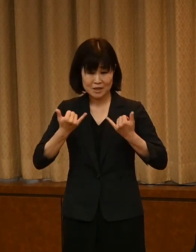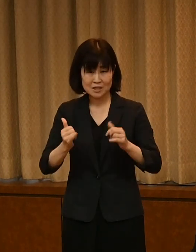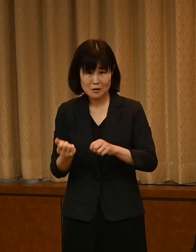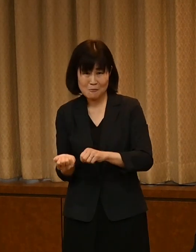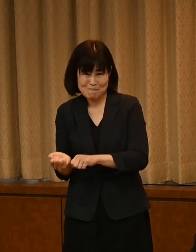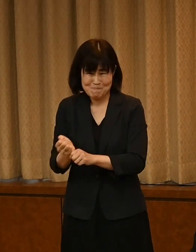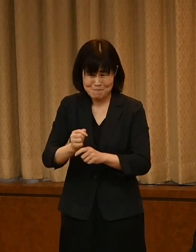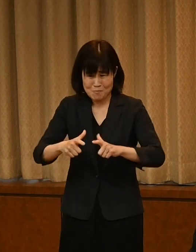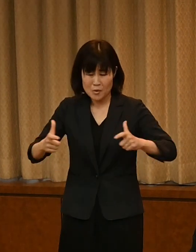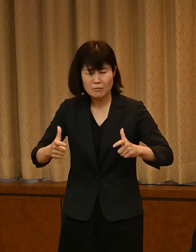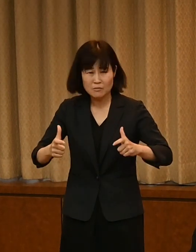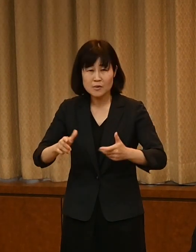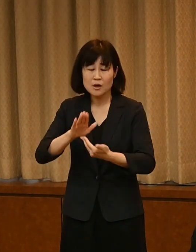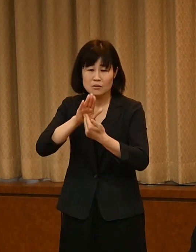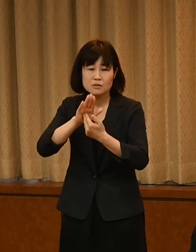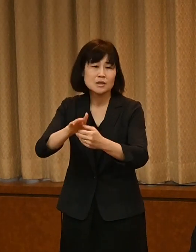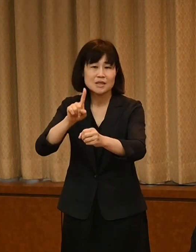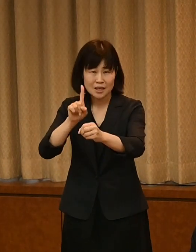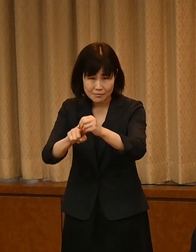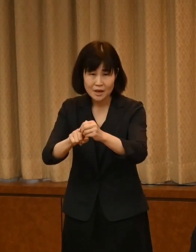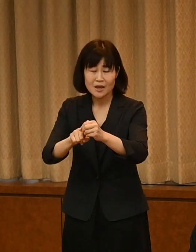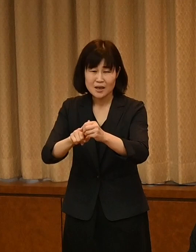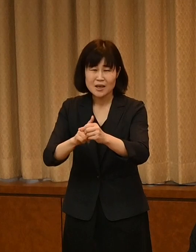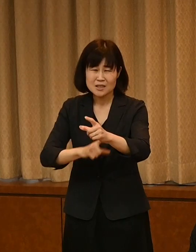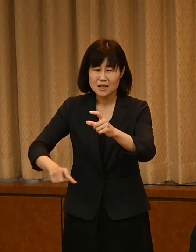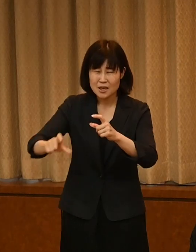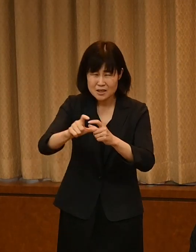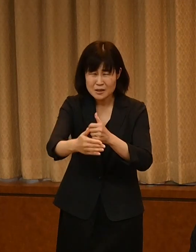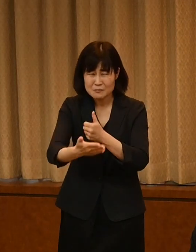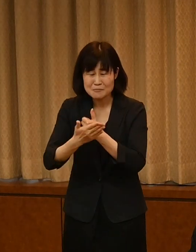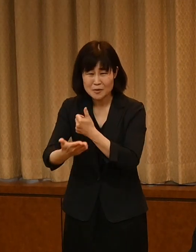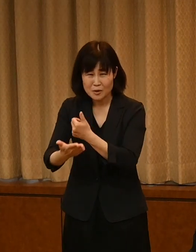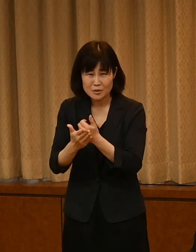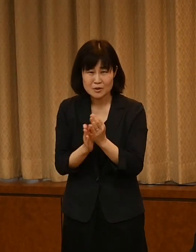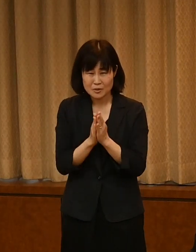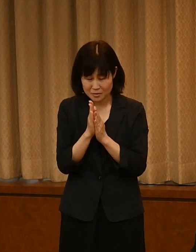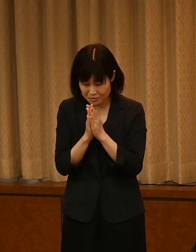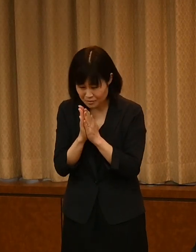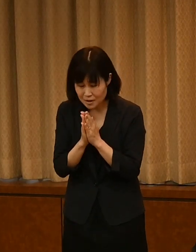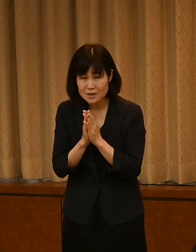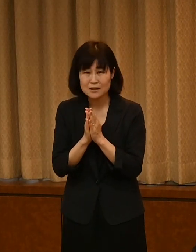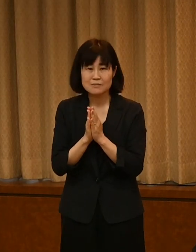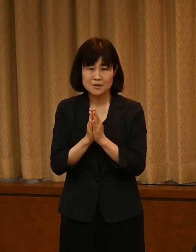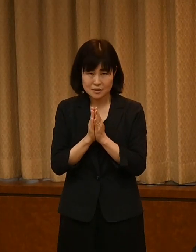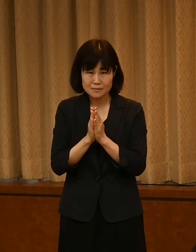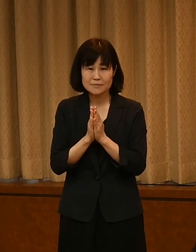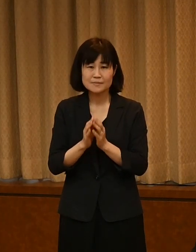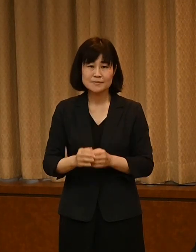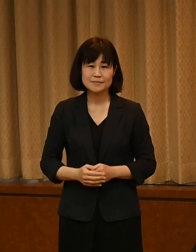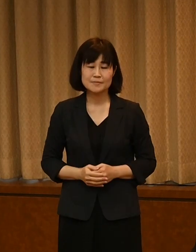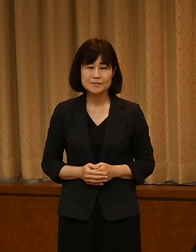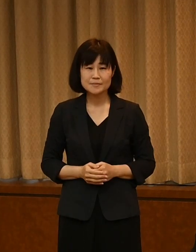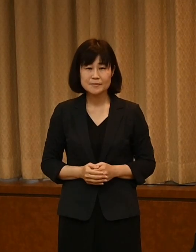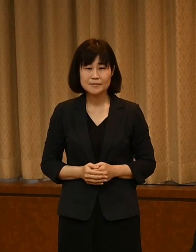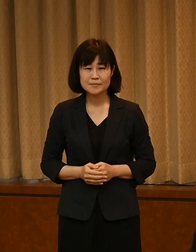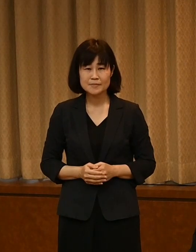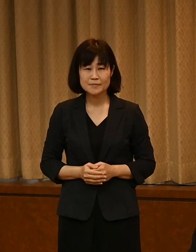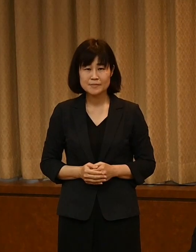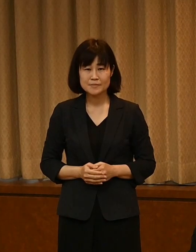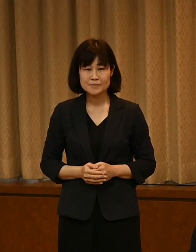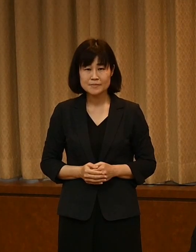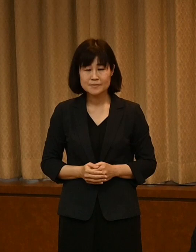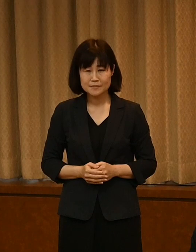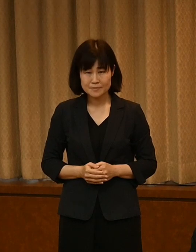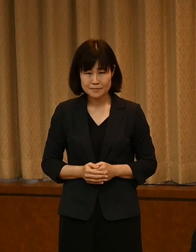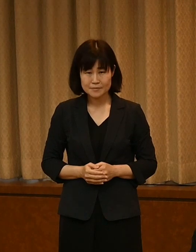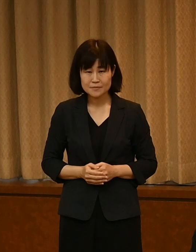していただき、営業時間短縮要請に今一度ご協力をお願い申し上げます。